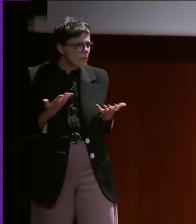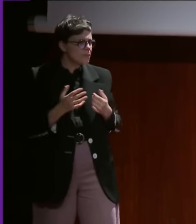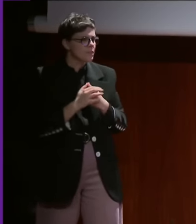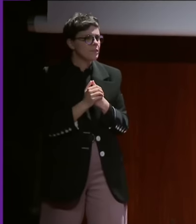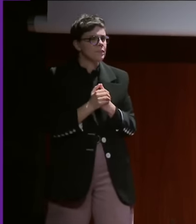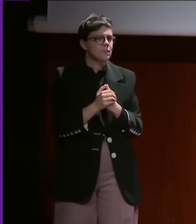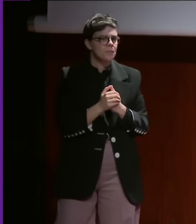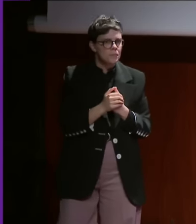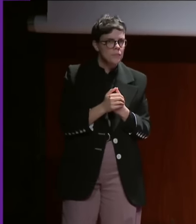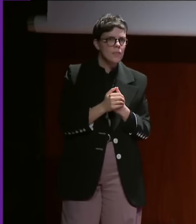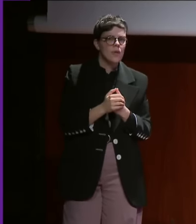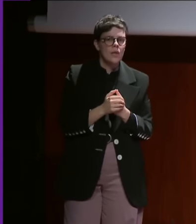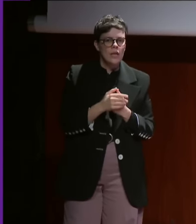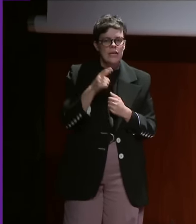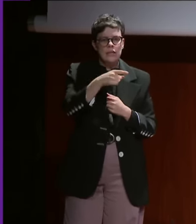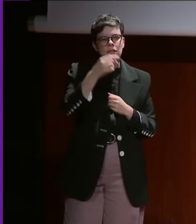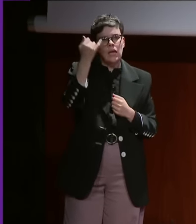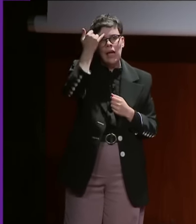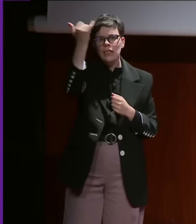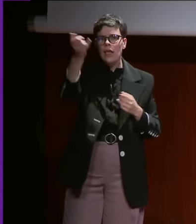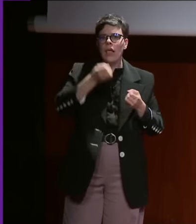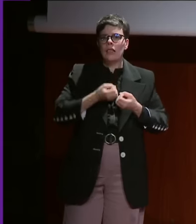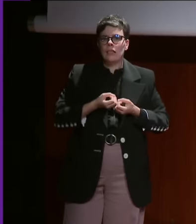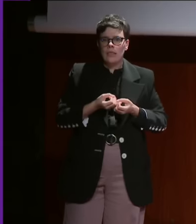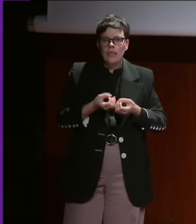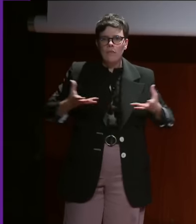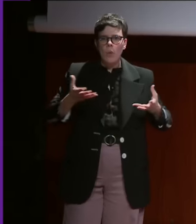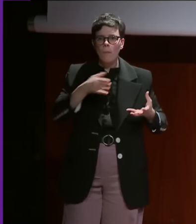transparent, mais l'opacité...